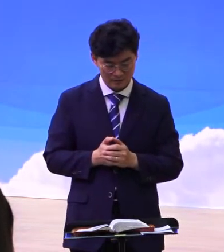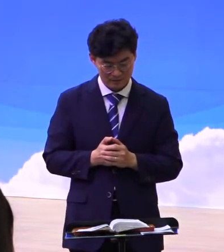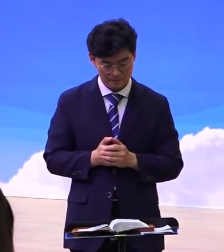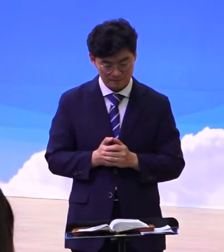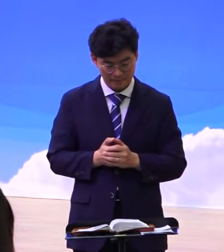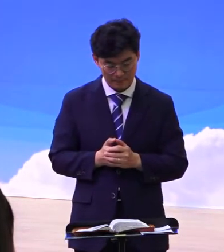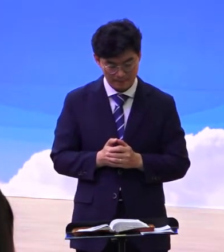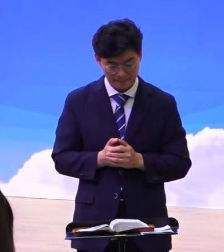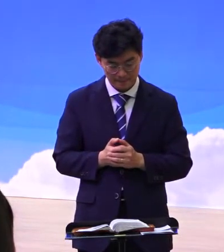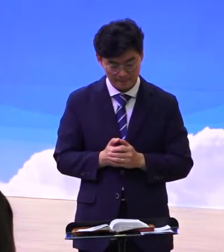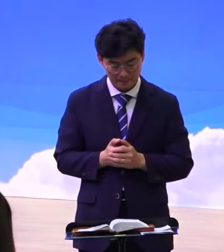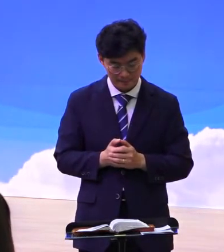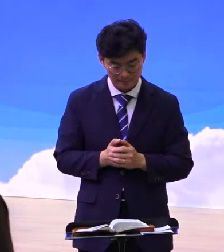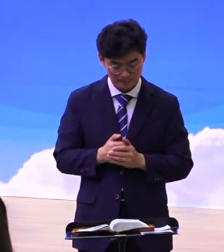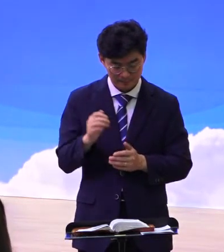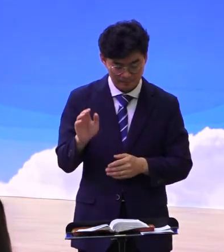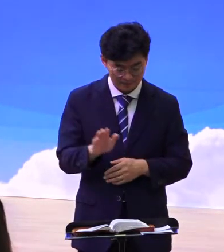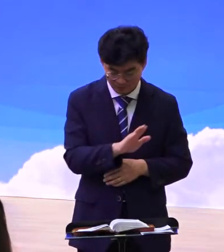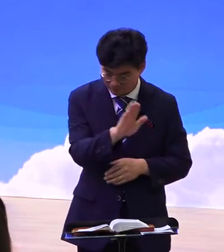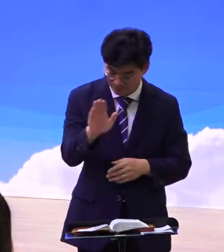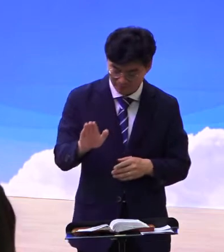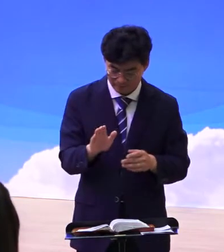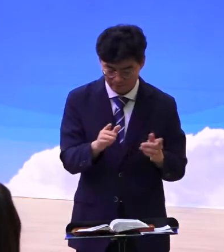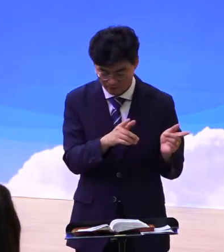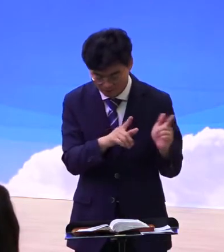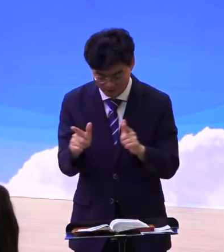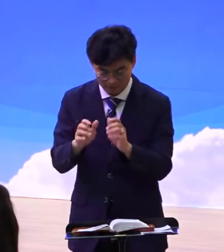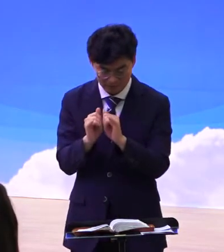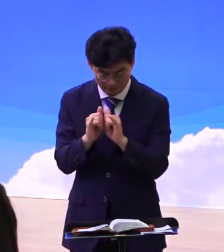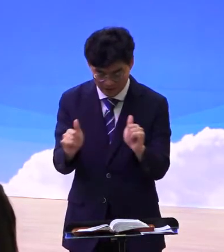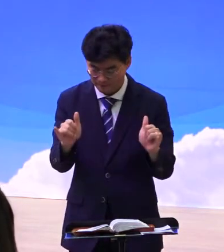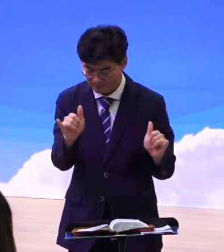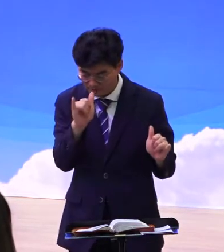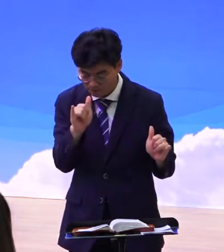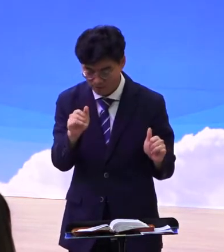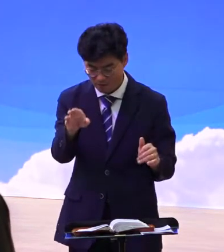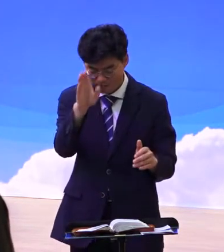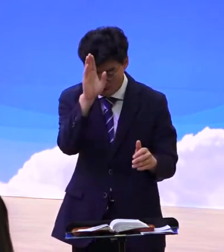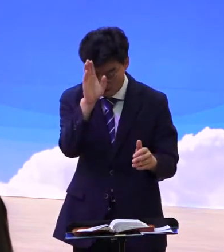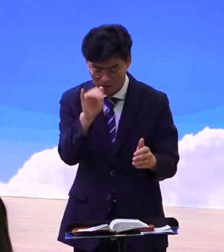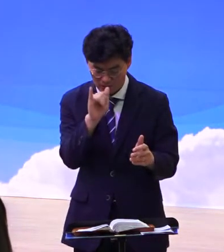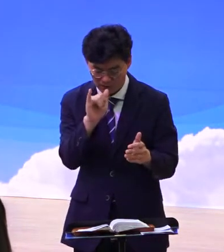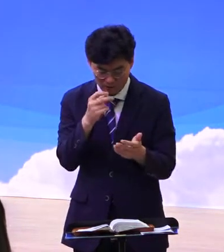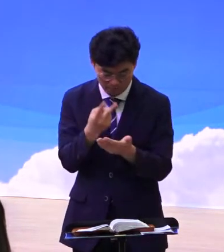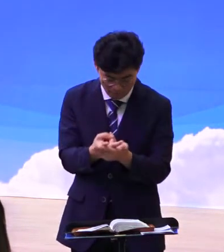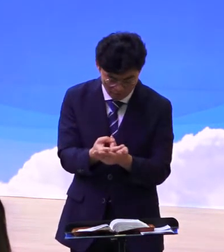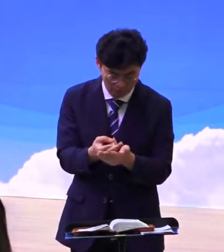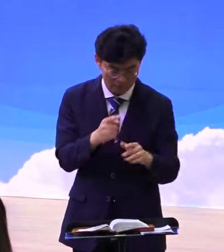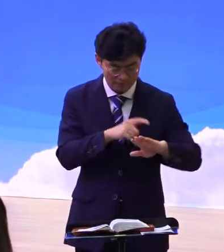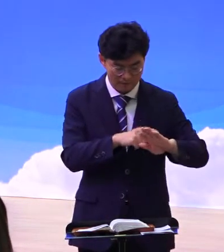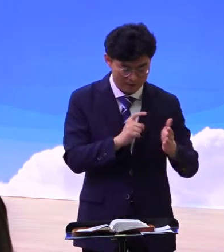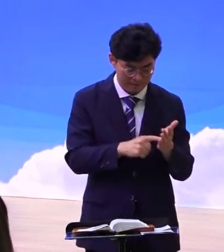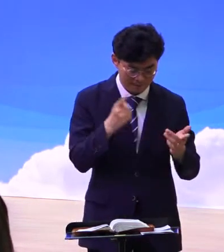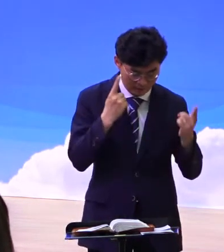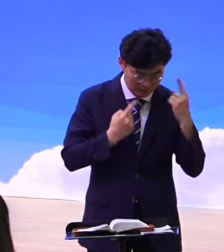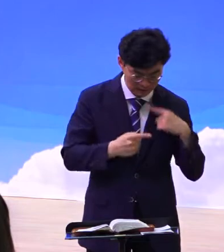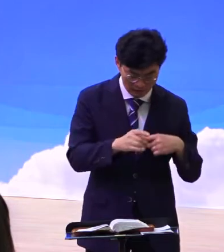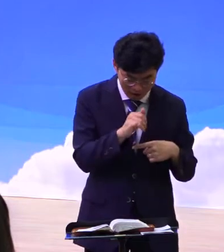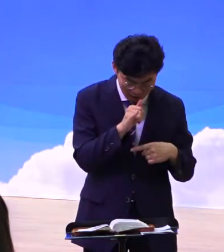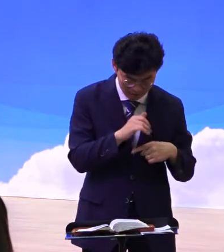몸을 이룬 우리의 여러 지체들 중에 몸이 건강하지 못하여서 또 마음의